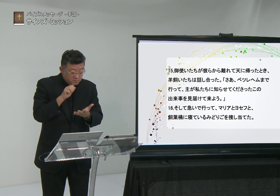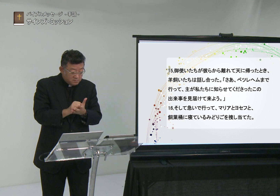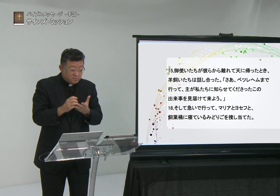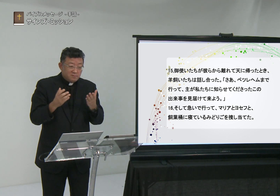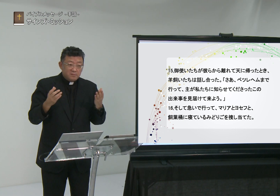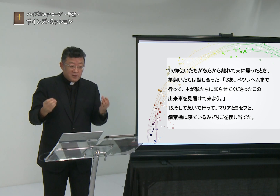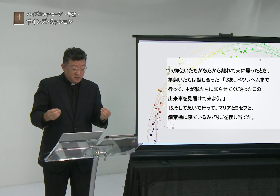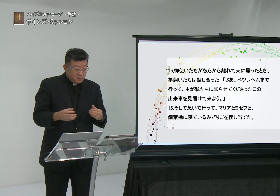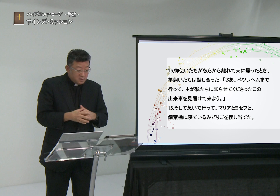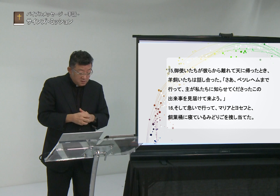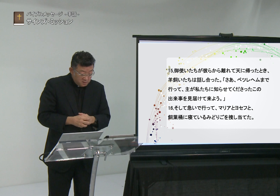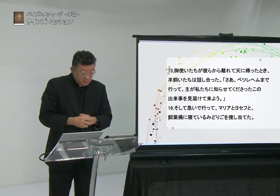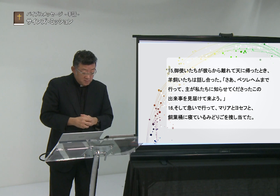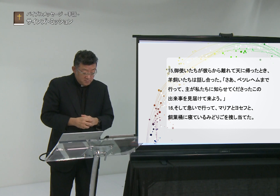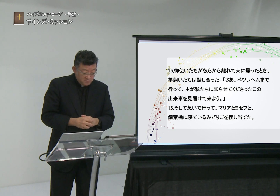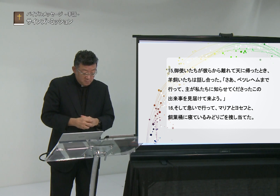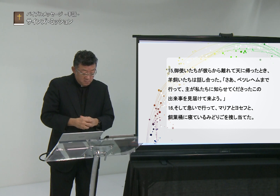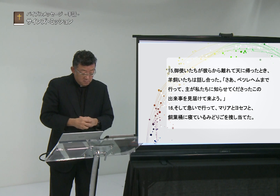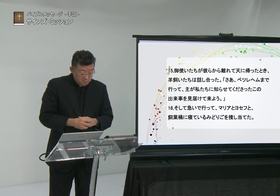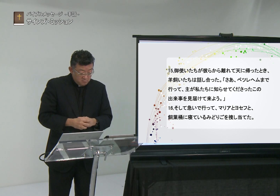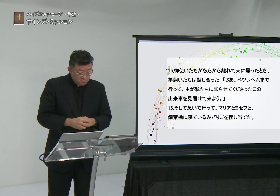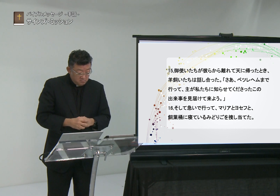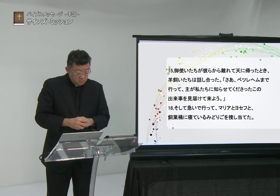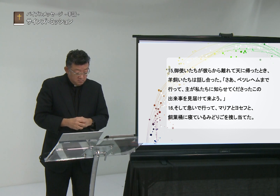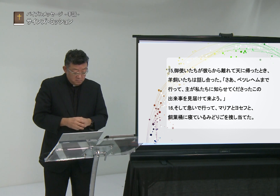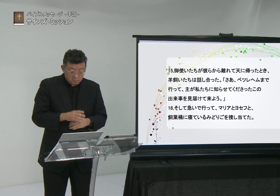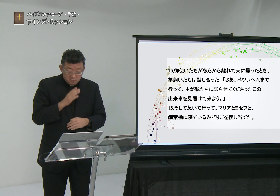ている嬰児を探し当てた